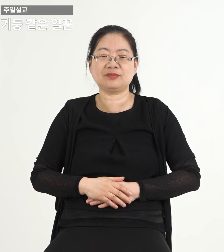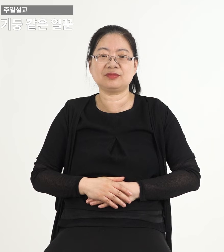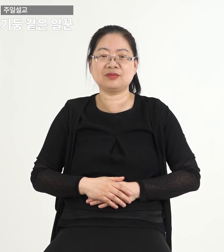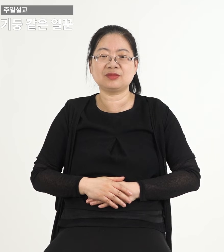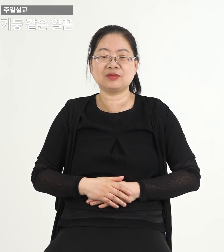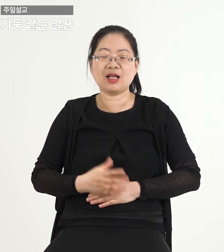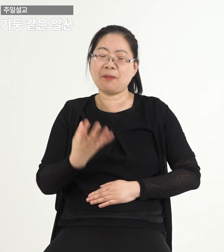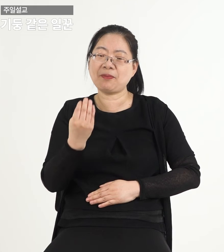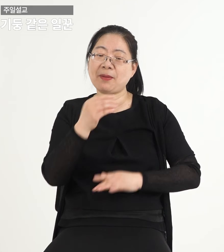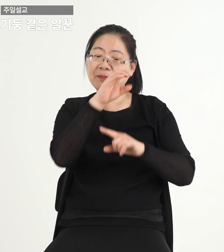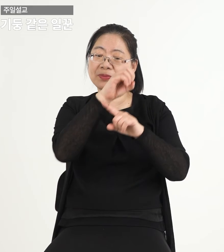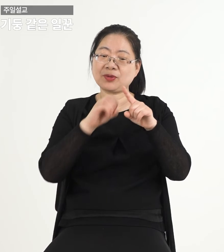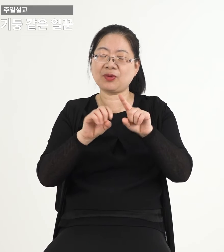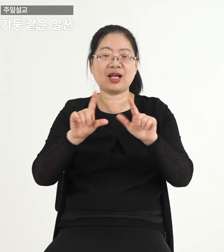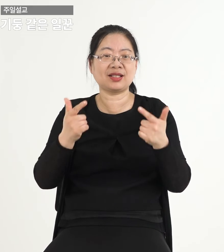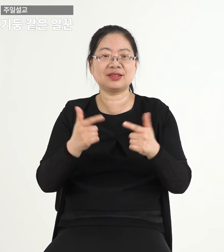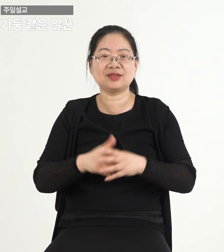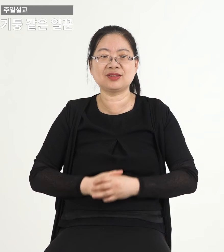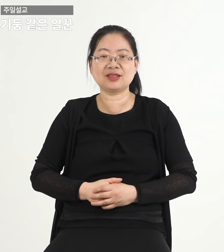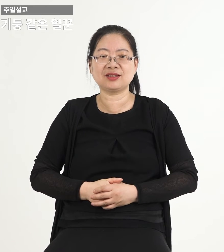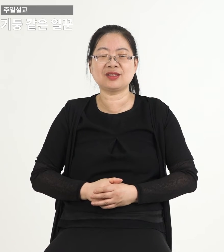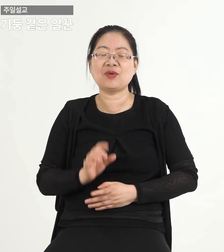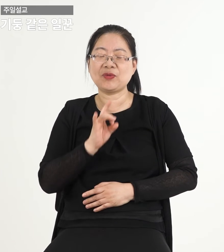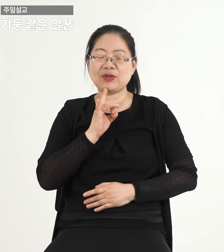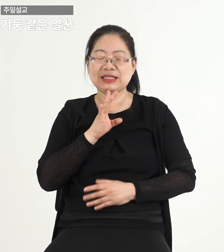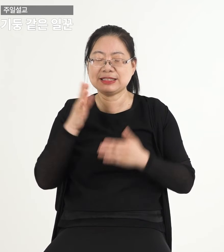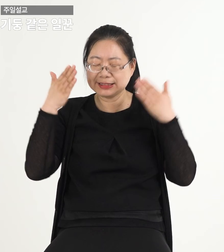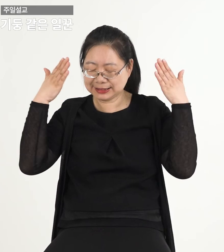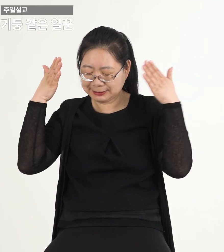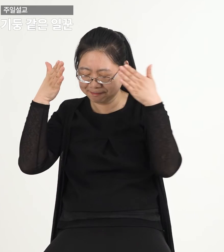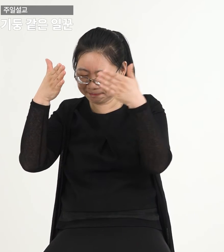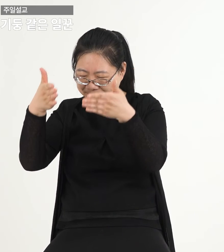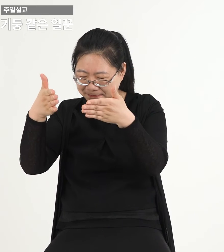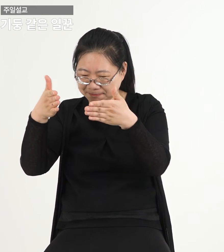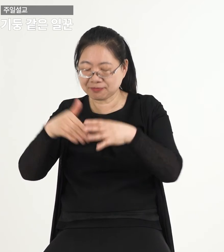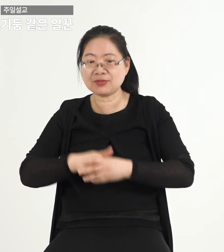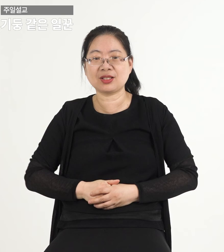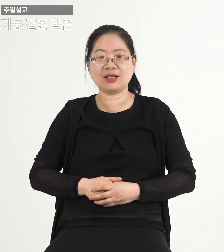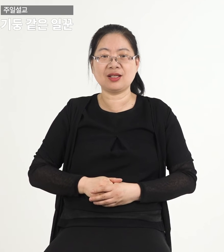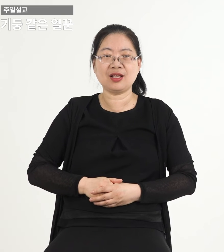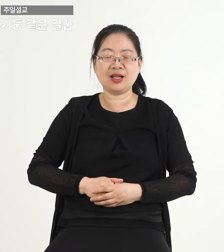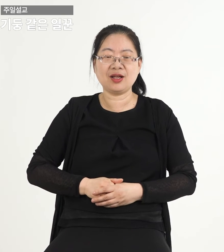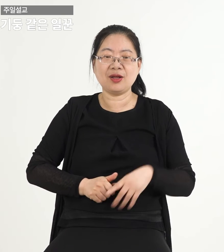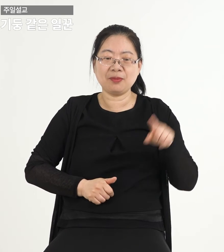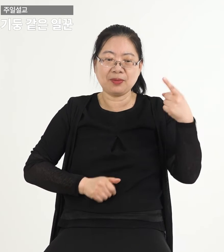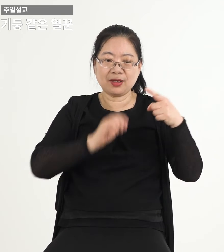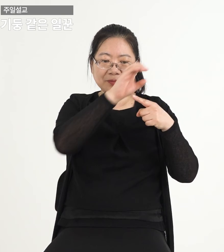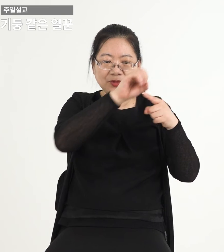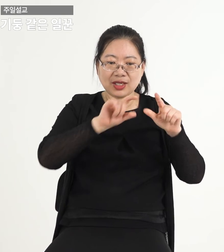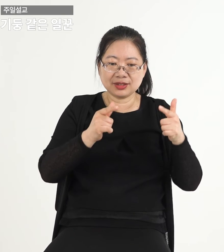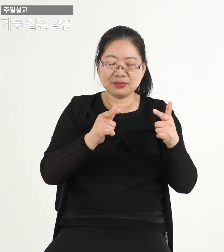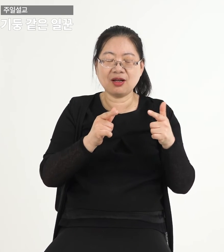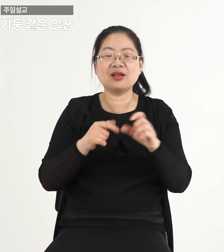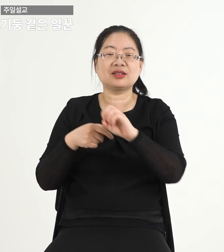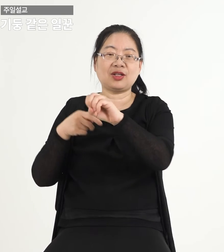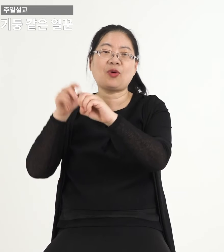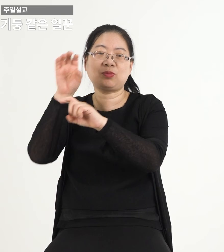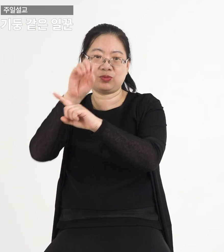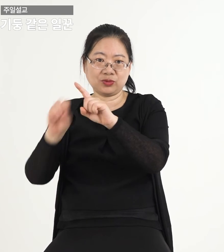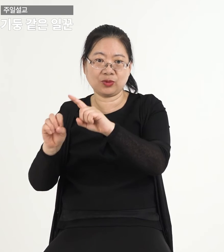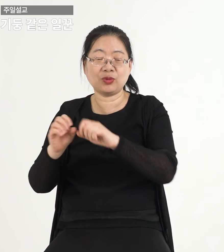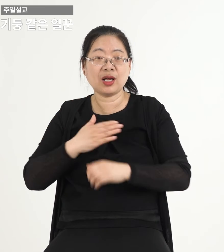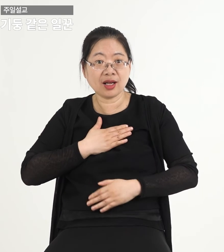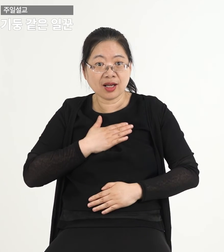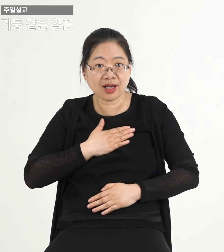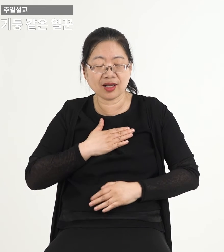퍼센트지 싸움도 아니고 all or nothing이에요. 전부 아니면 전무예요. 그렇게